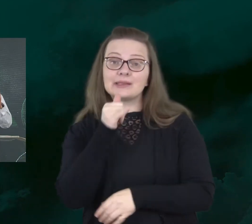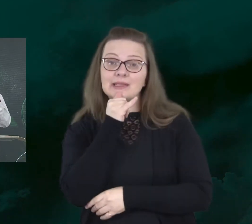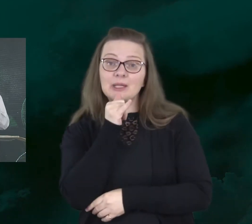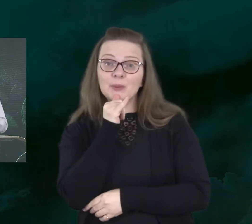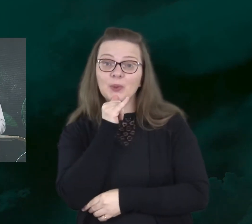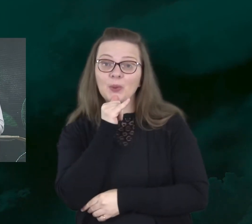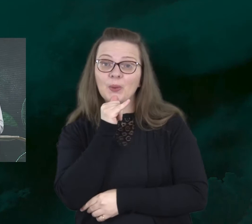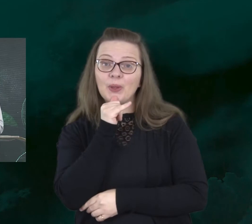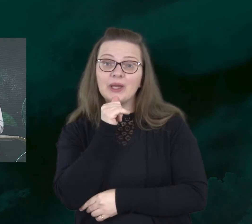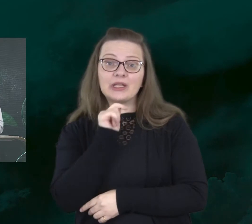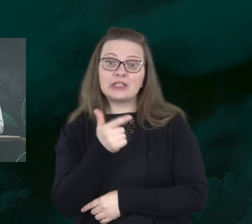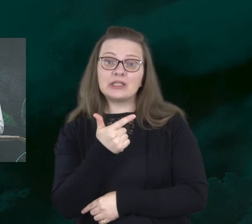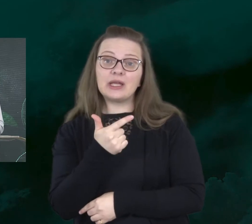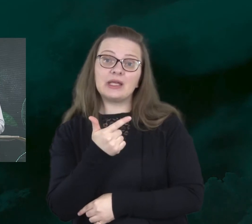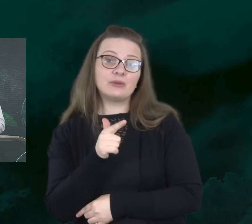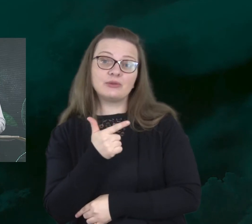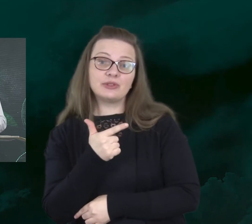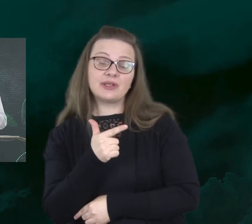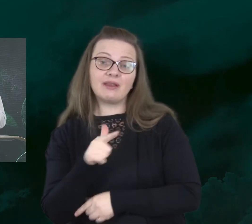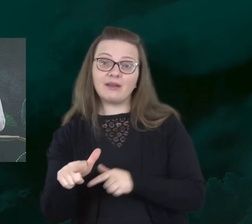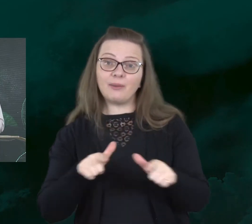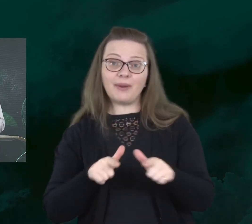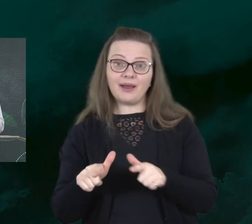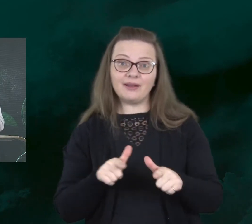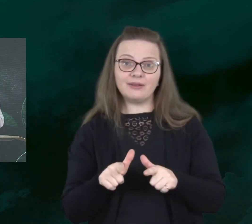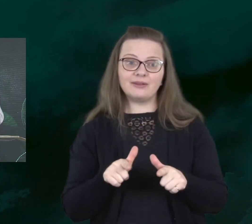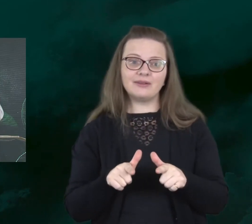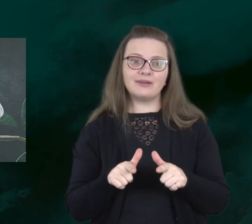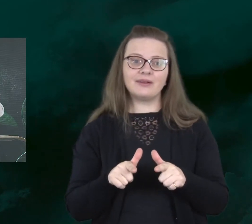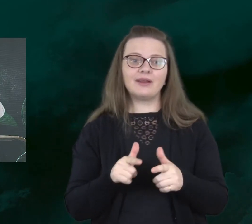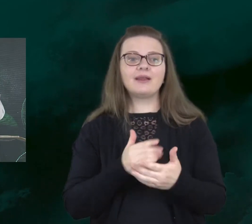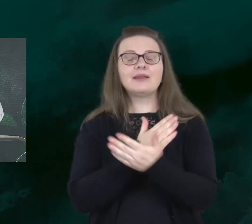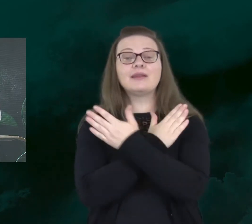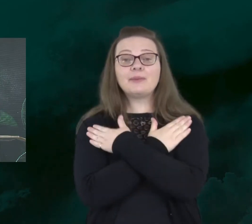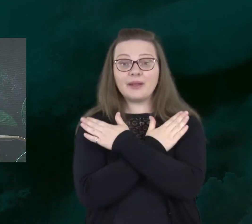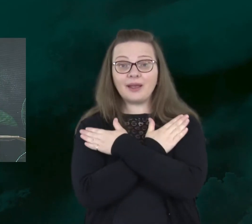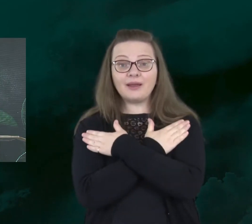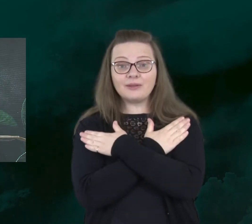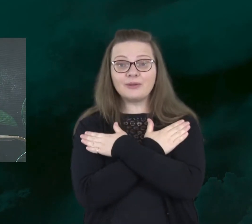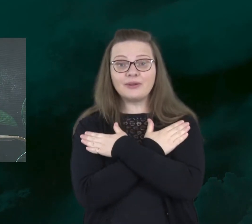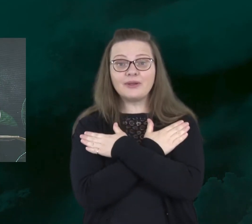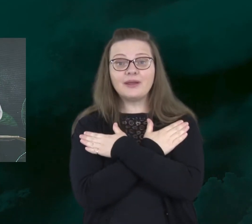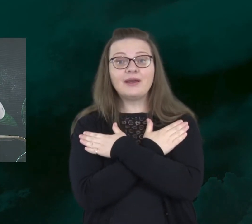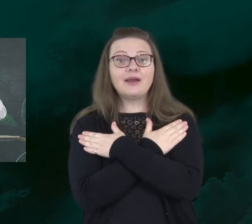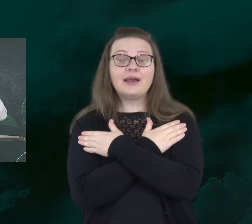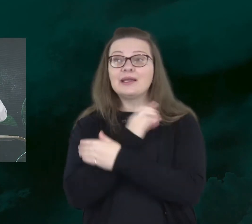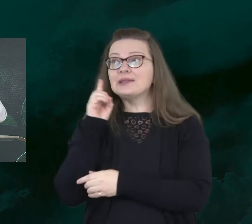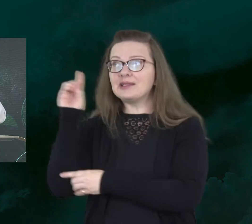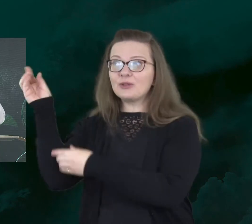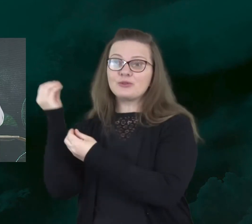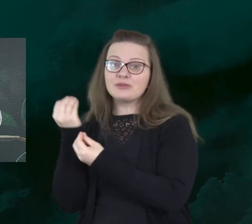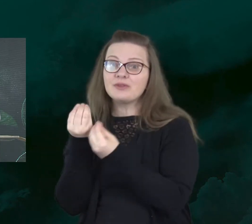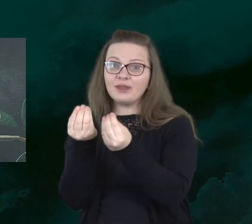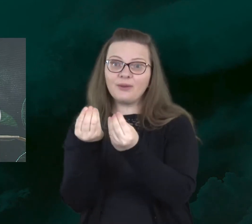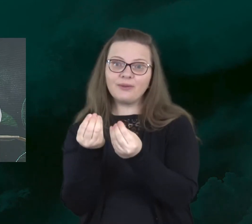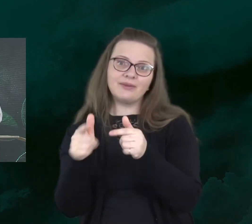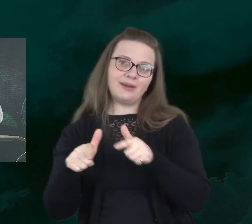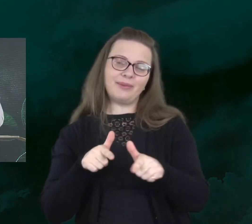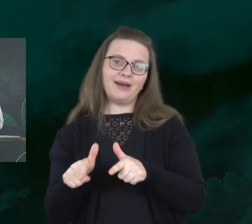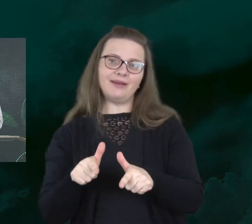o Senhor também fez milagre de cura. Irmãos, o que é isso? Tudo isso é por crer. Portanto, irmãos, a